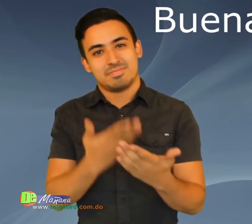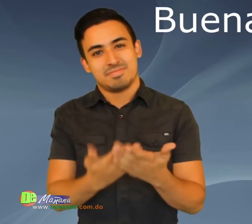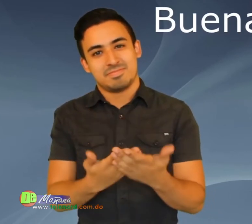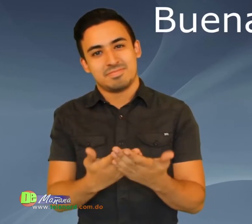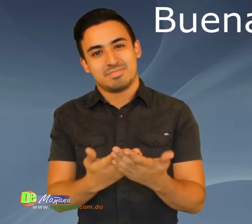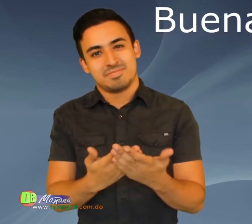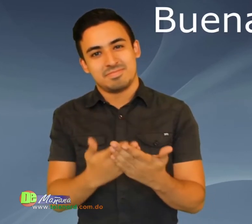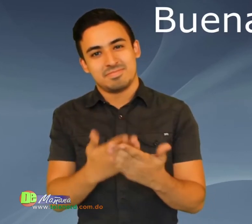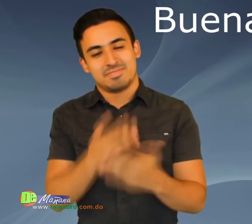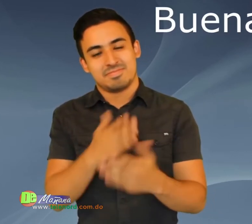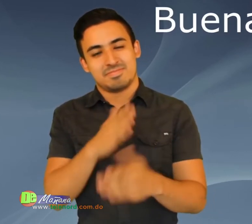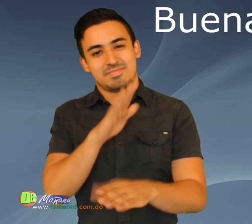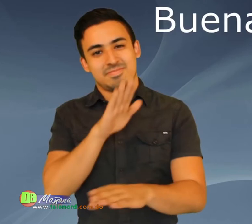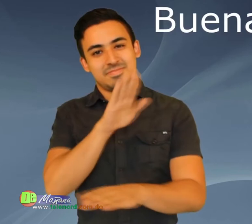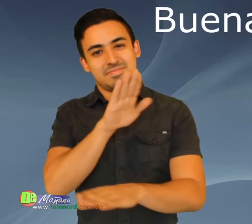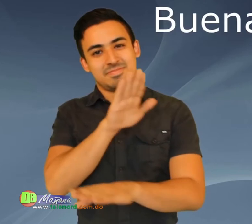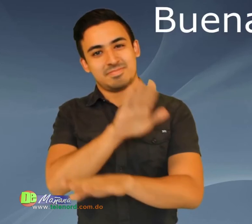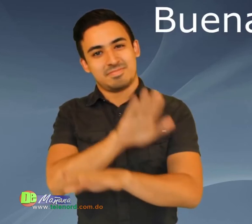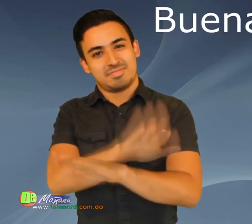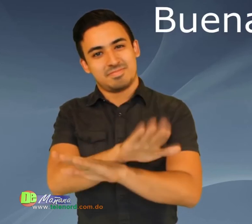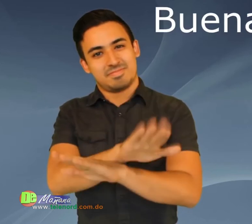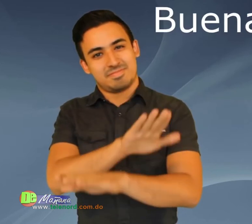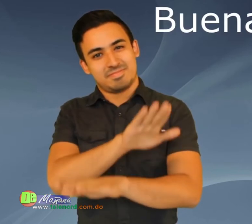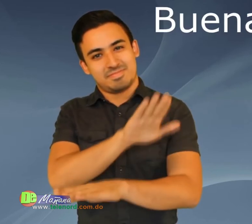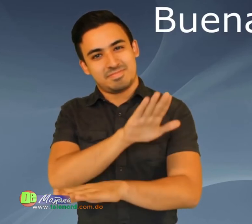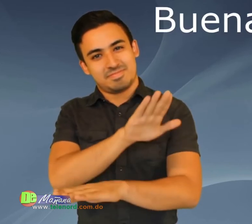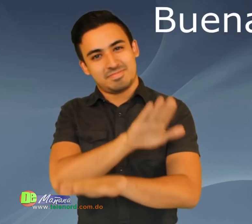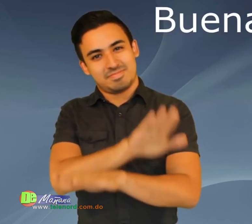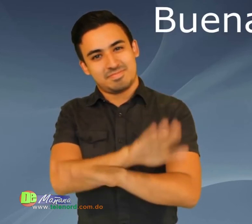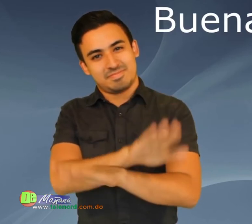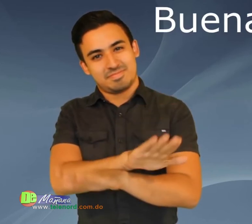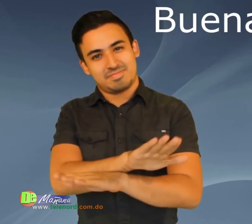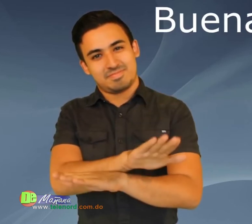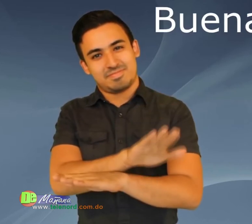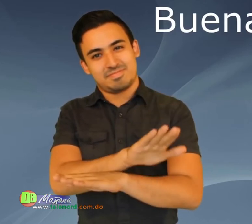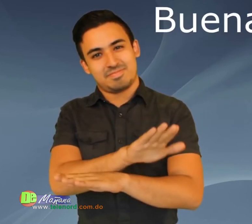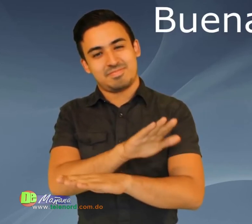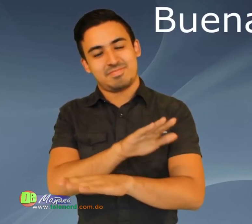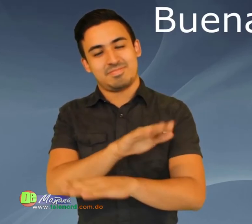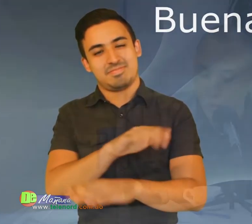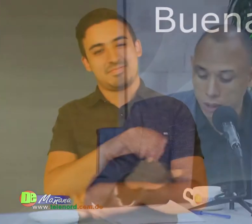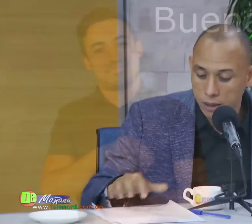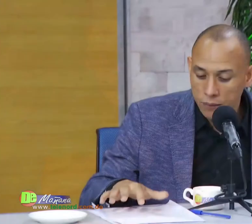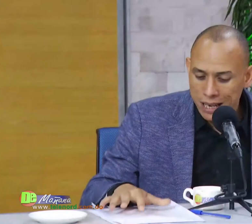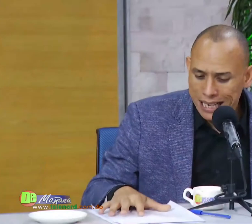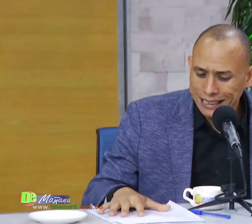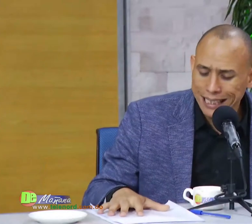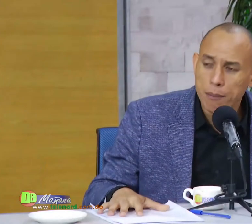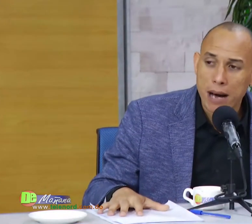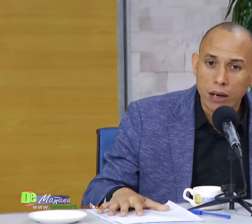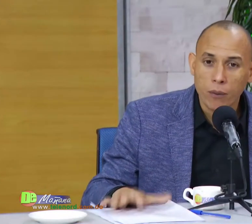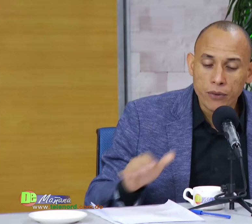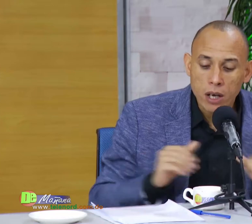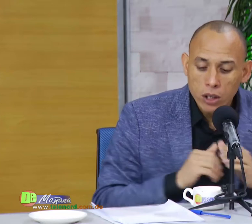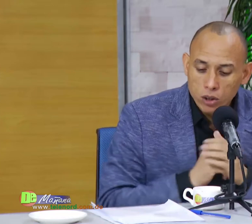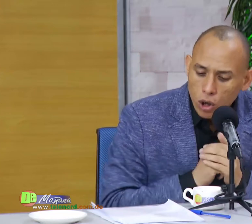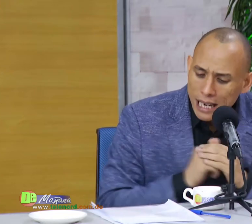Eso significaría que más o menos del último censo de unos 10 millones, estamos hablando de 100 mil personas. Sin embargo, Sonia